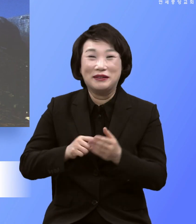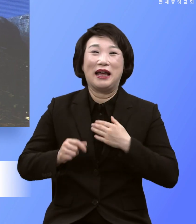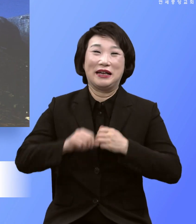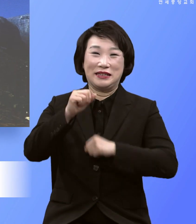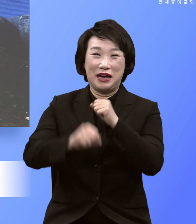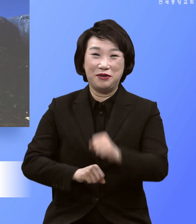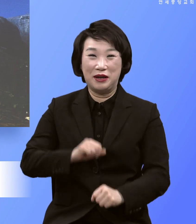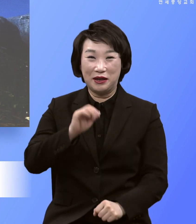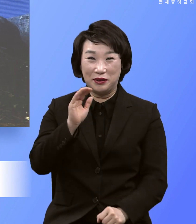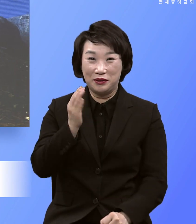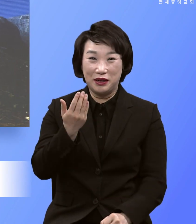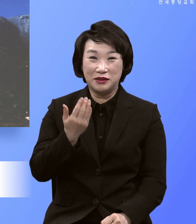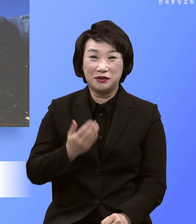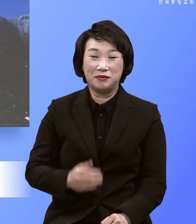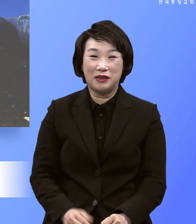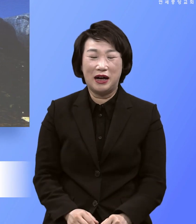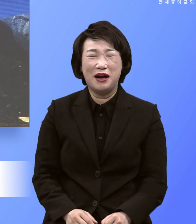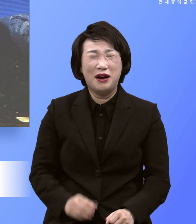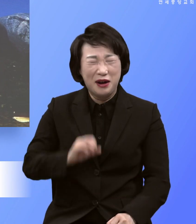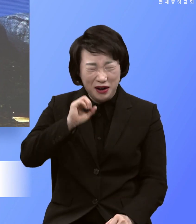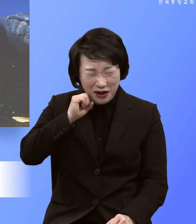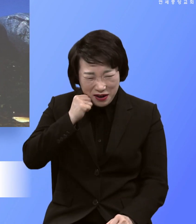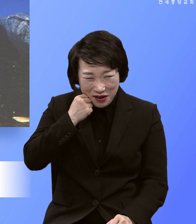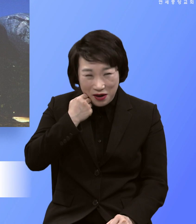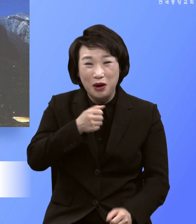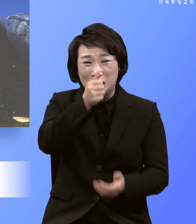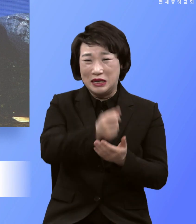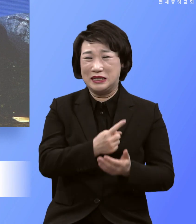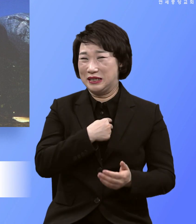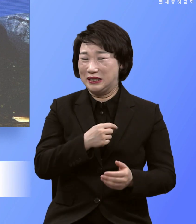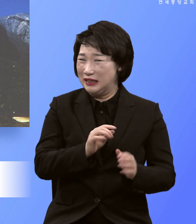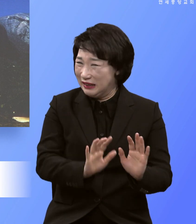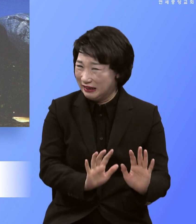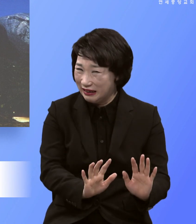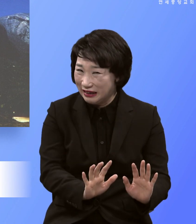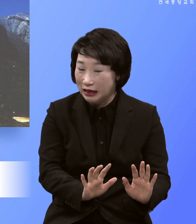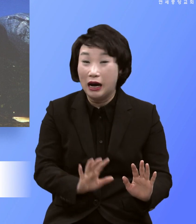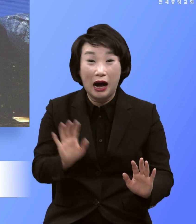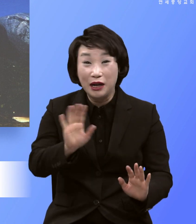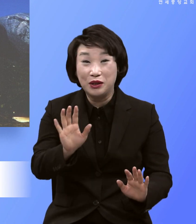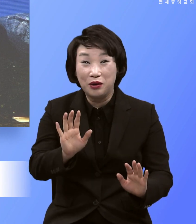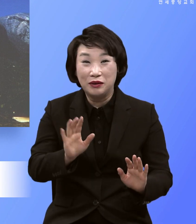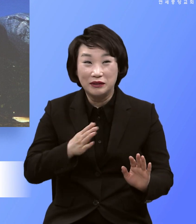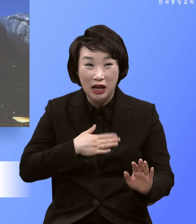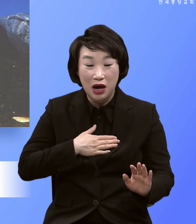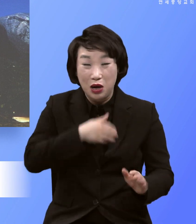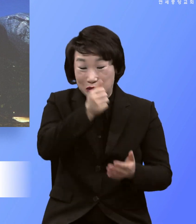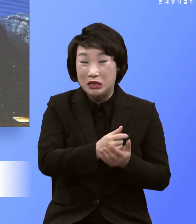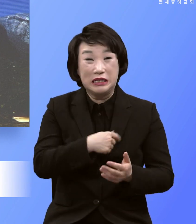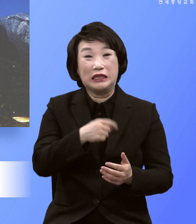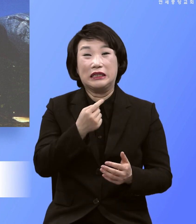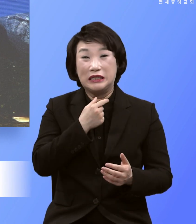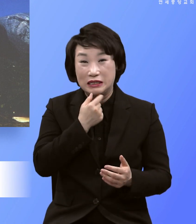자유한 것입니다. 억지로 죄를 안 짓는 것이 아니라 하고 싶어서 안 짓는 것입니다.